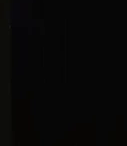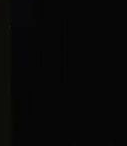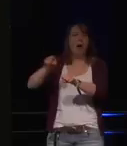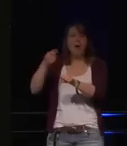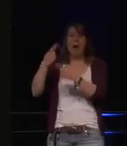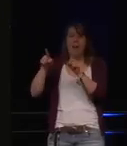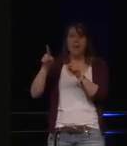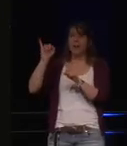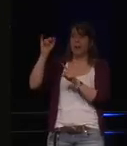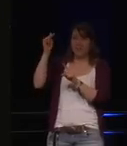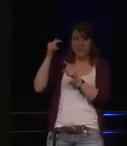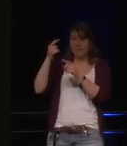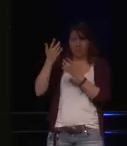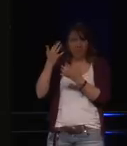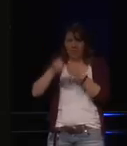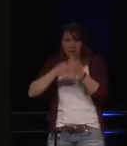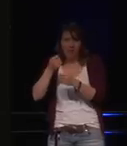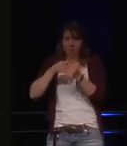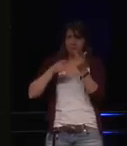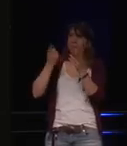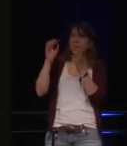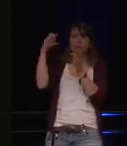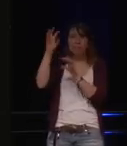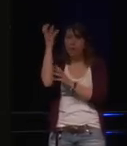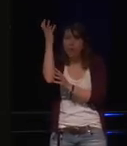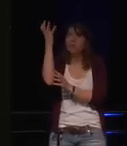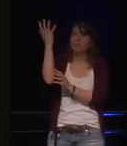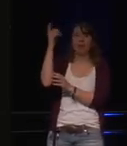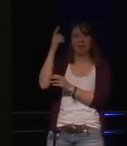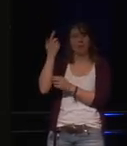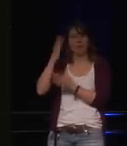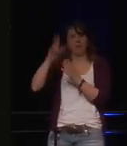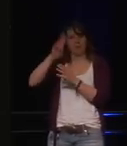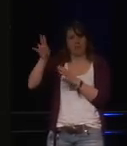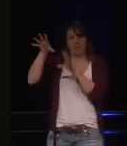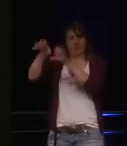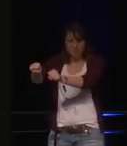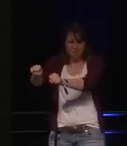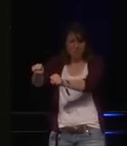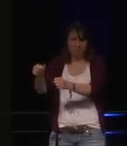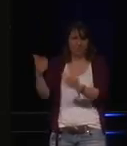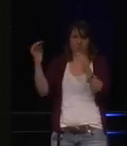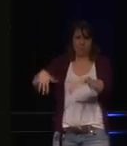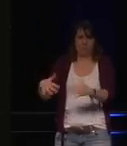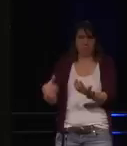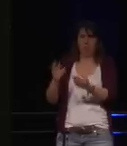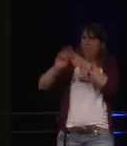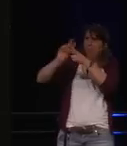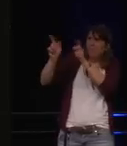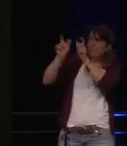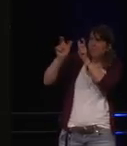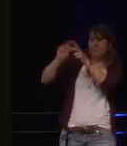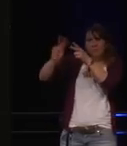de vender y otros bombillas y otros ataques y otros aparatos IoT pequeños. Y fue